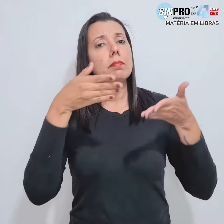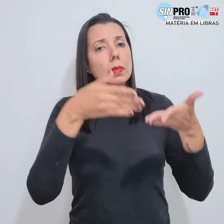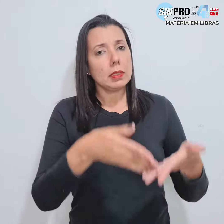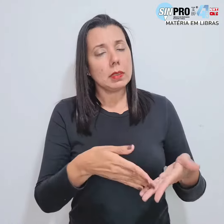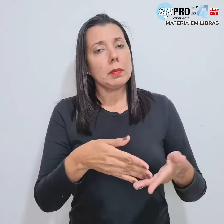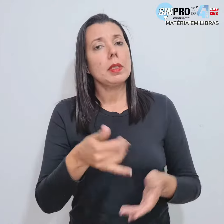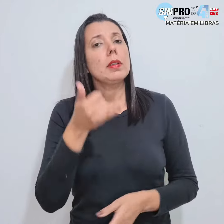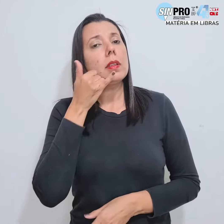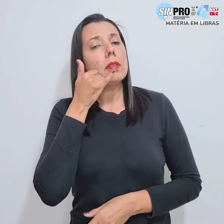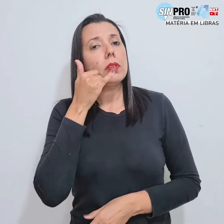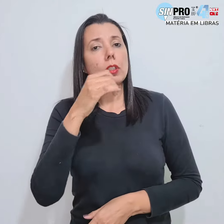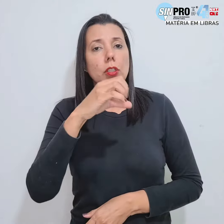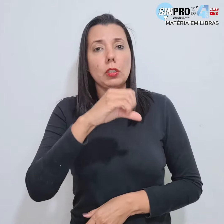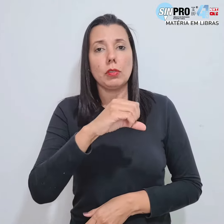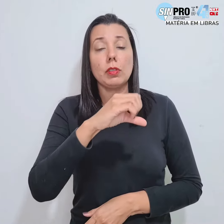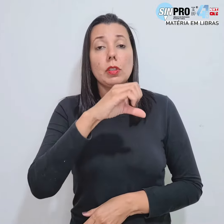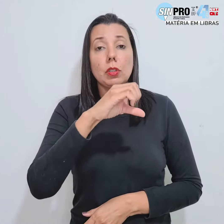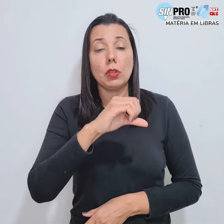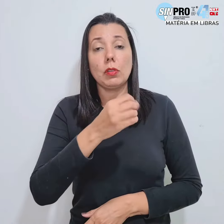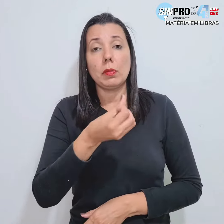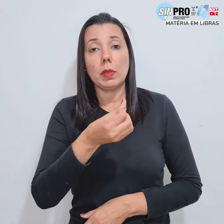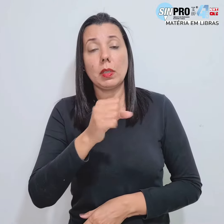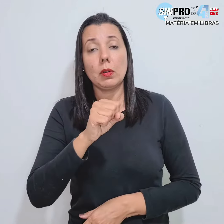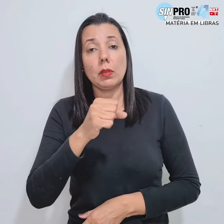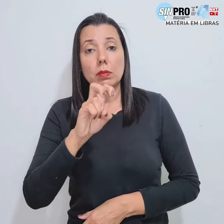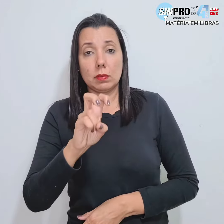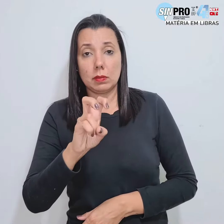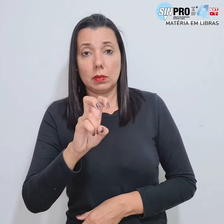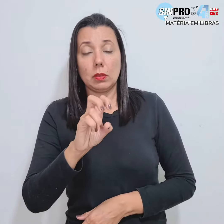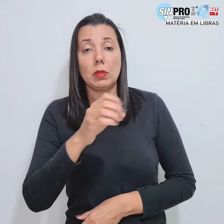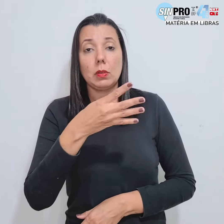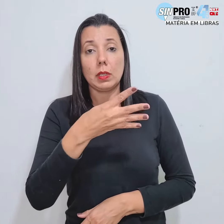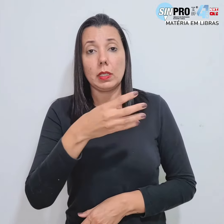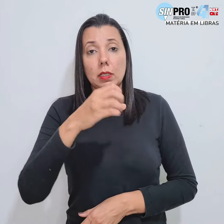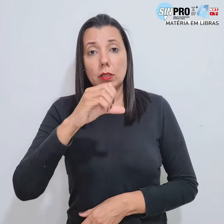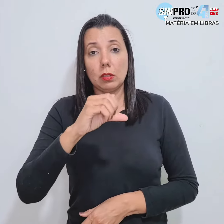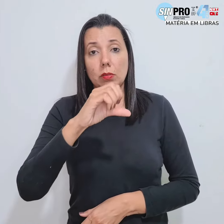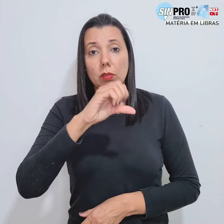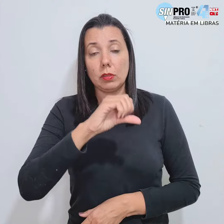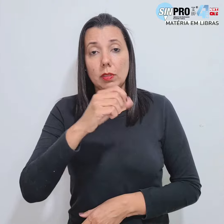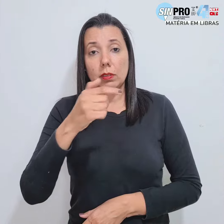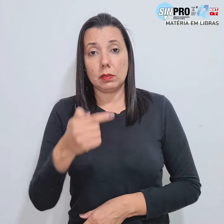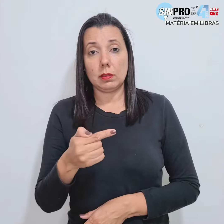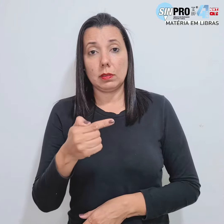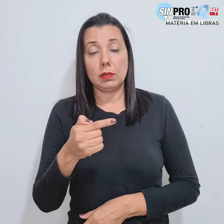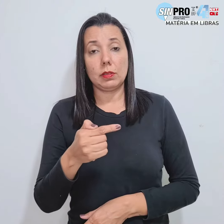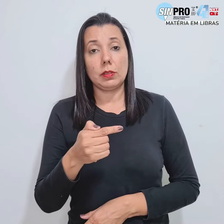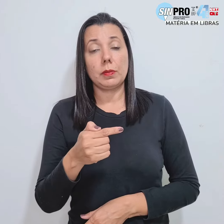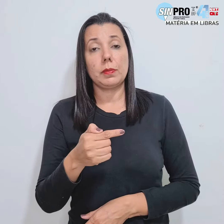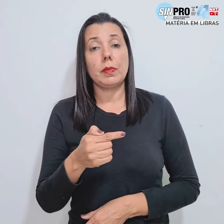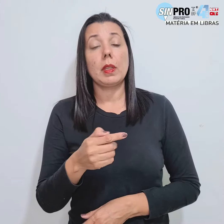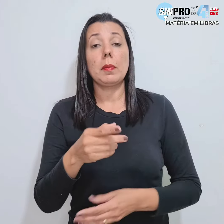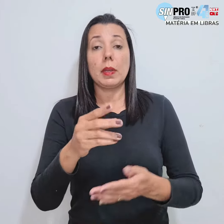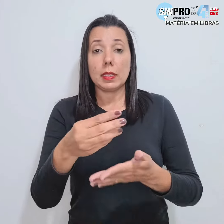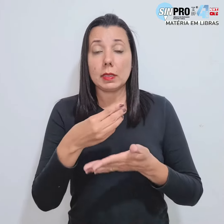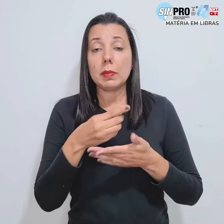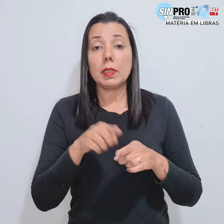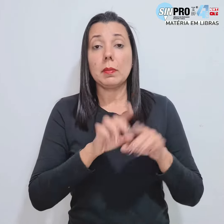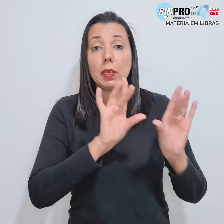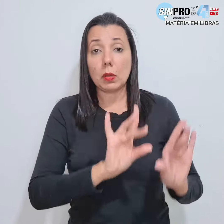telefone 9 9685 4997 para receberem o link uma hora